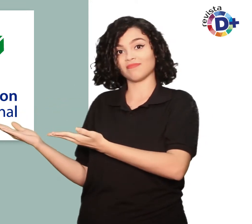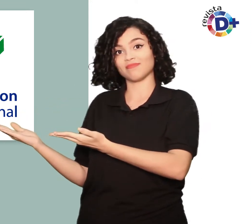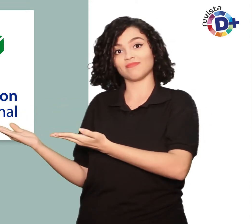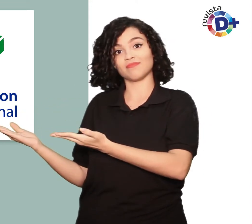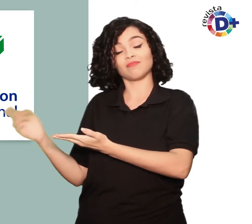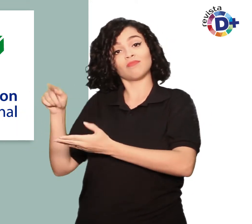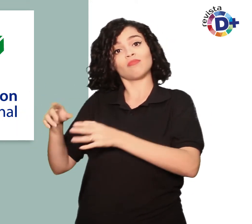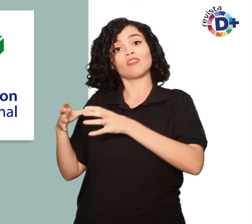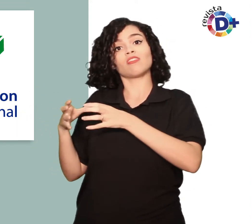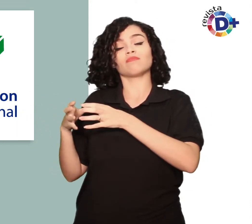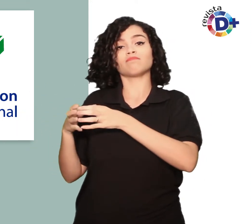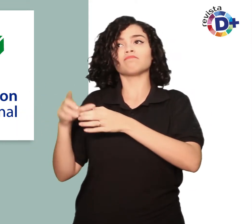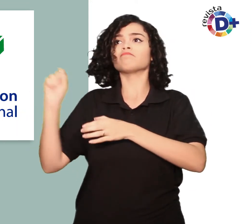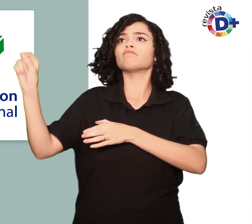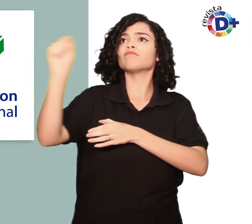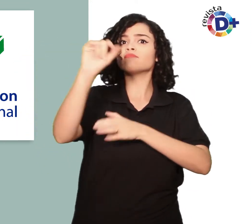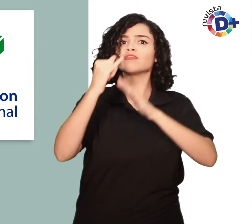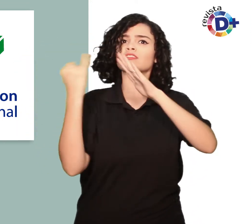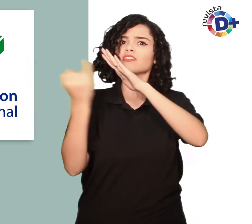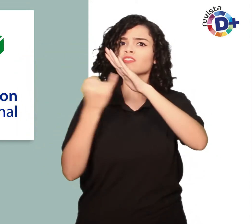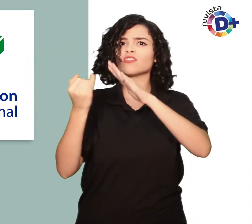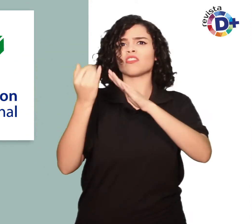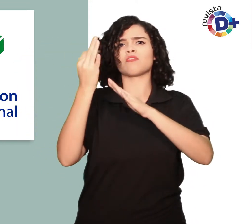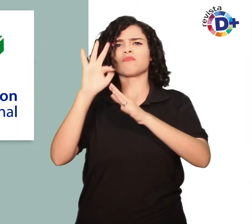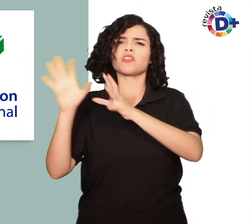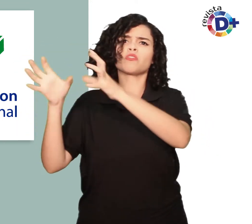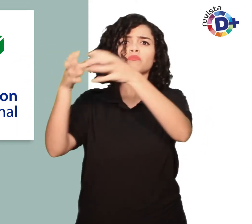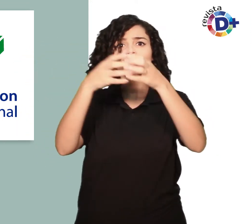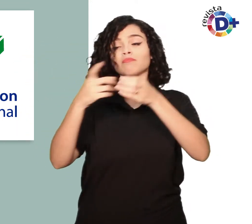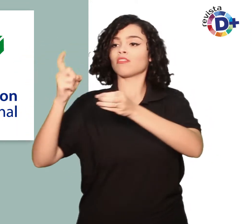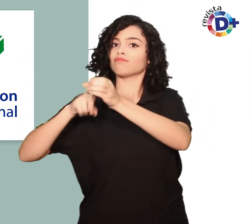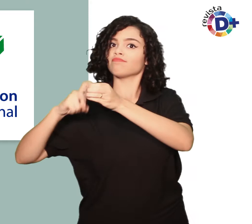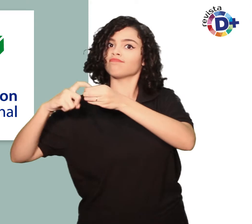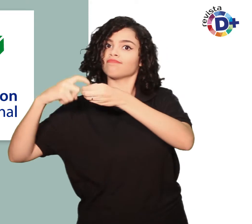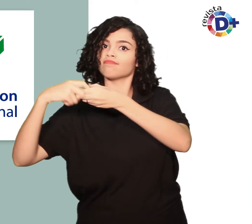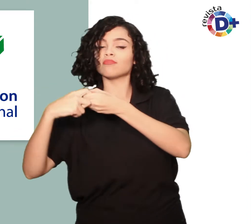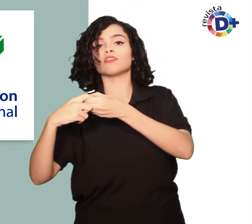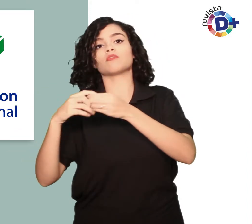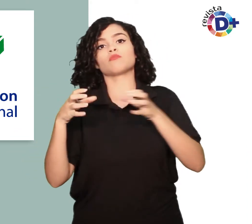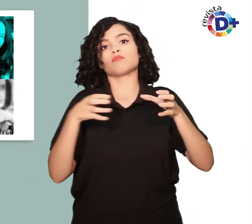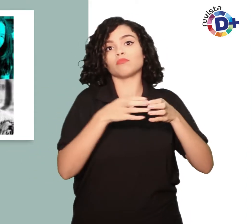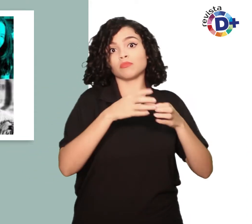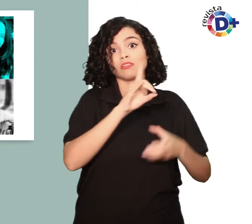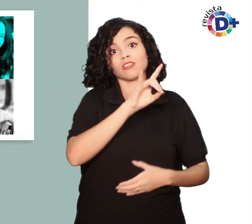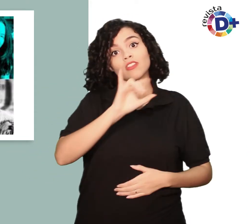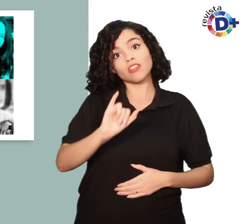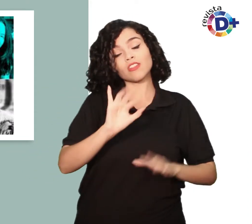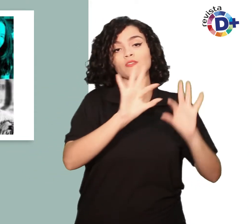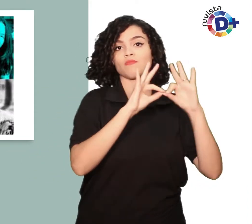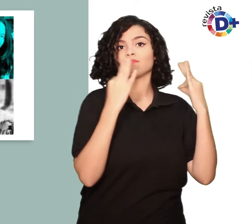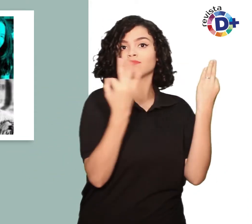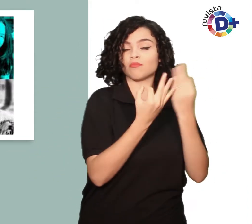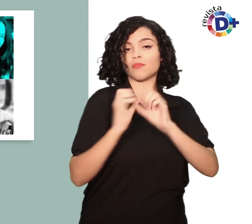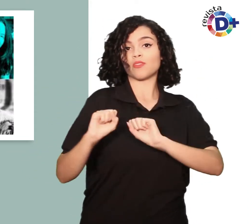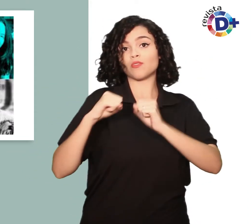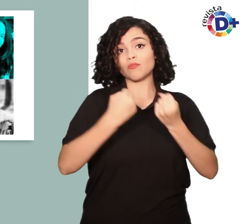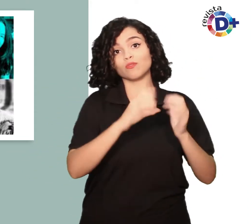rede mundial de pessoas com deficiência intelectual e suas famílias, que defende os direitos humanos e